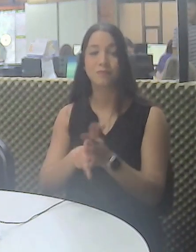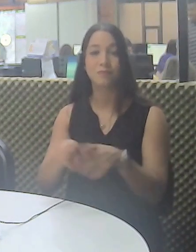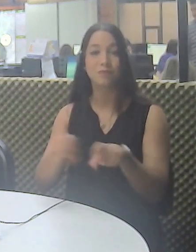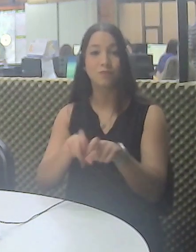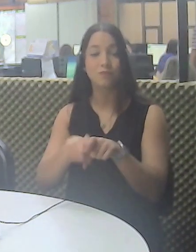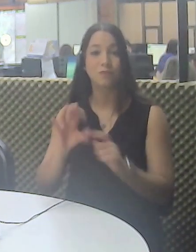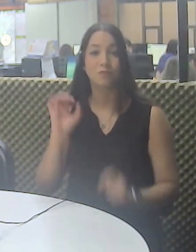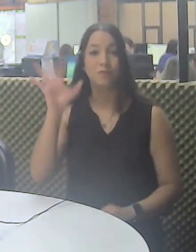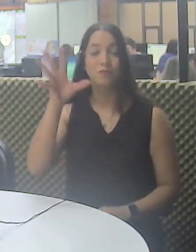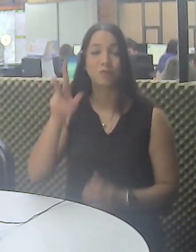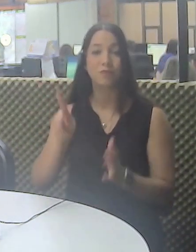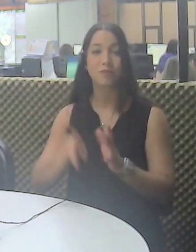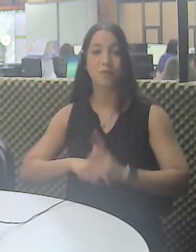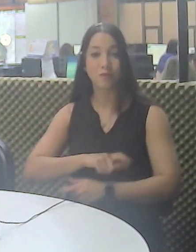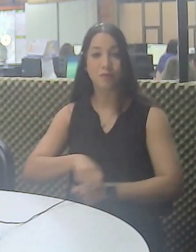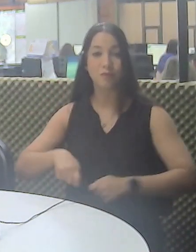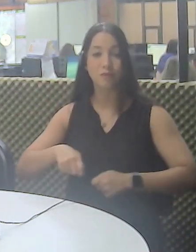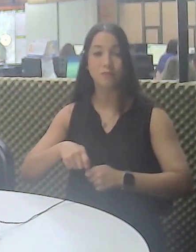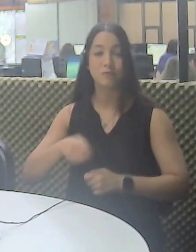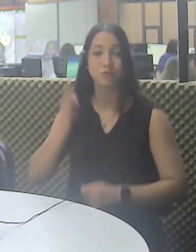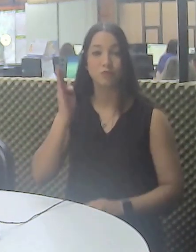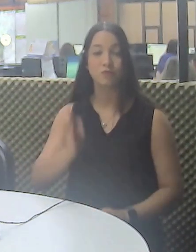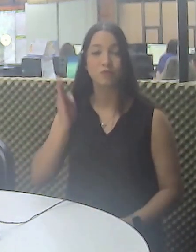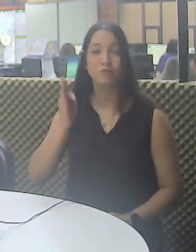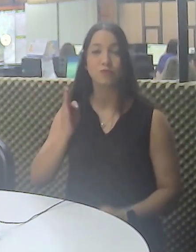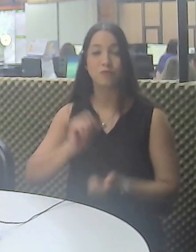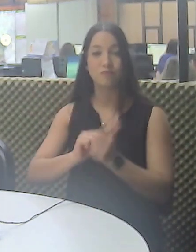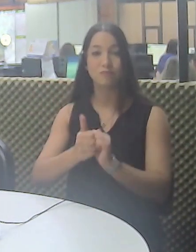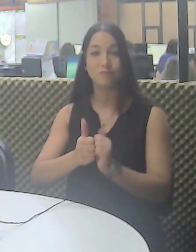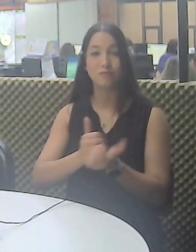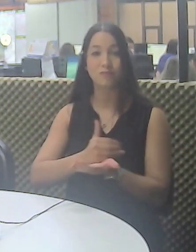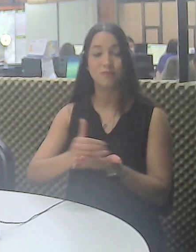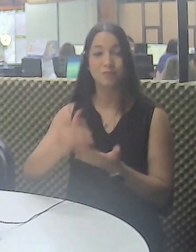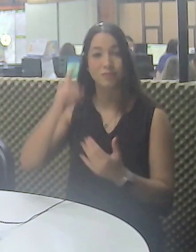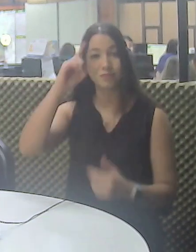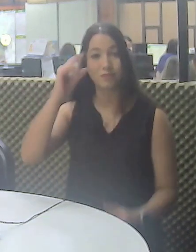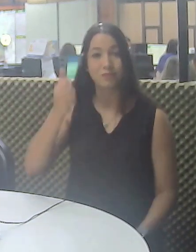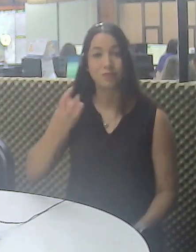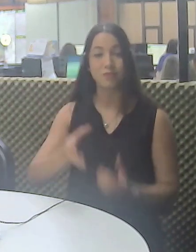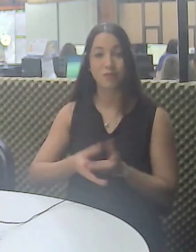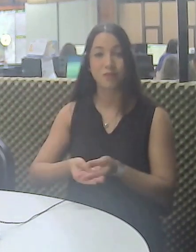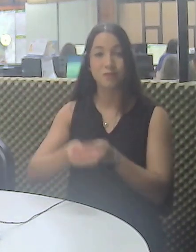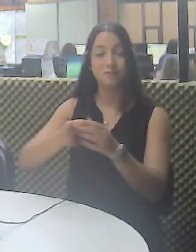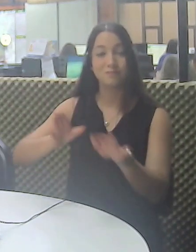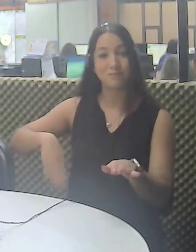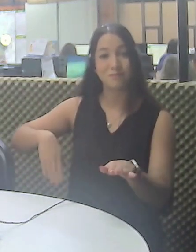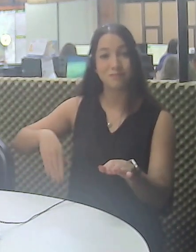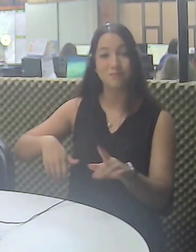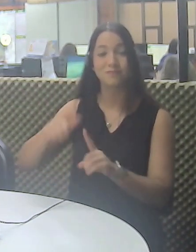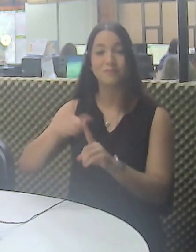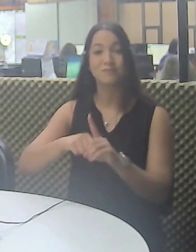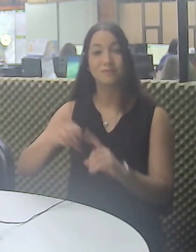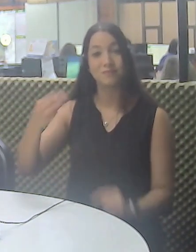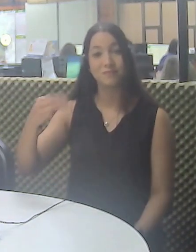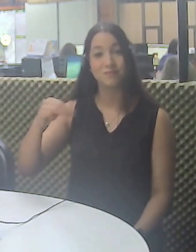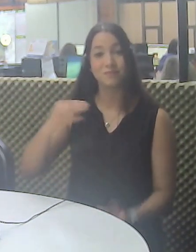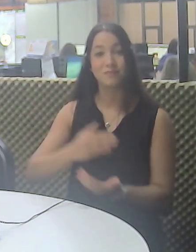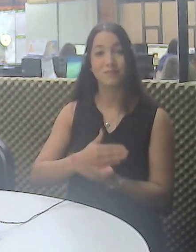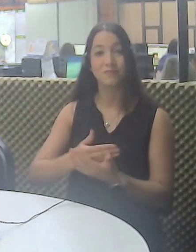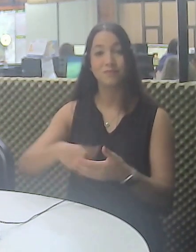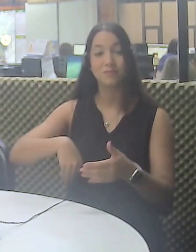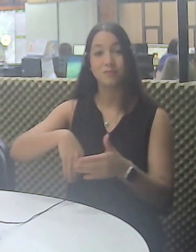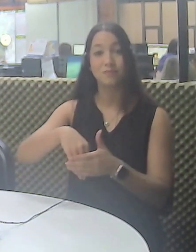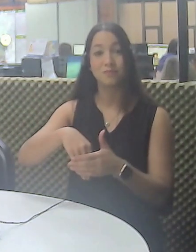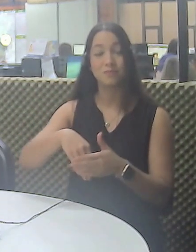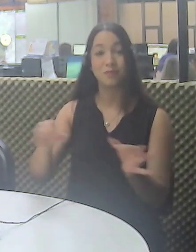karatê, judô e atletismo. No próximo dia 13 começam o vôlei e a natação. E em março vem aí o futebol,